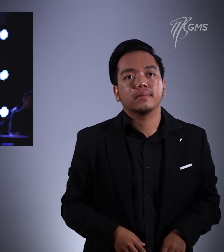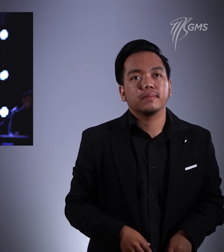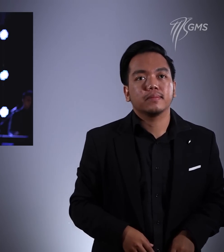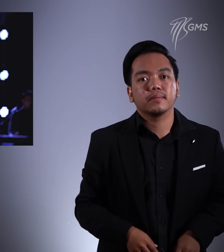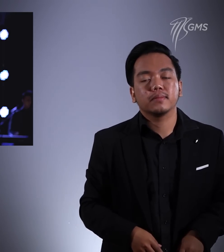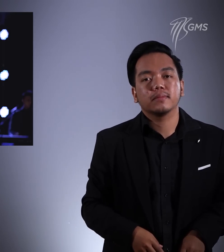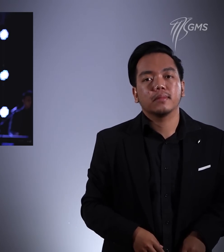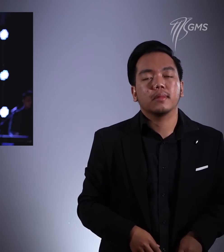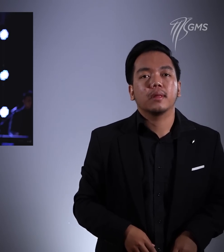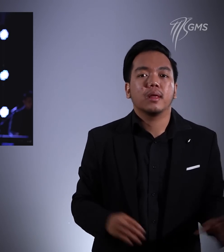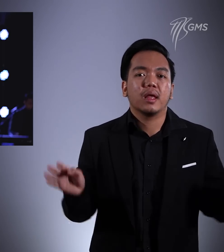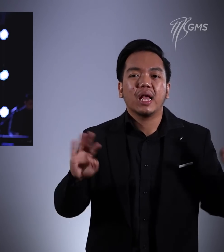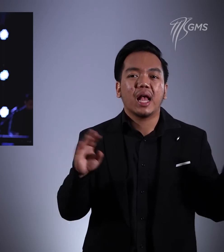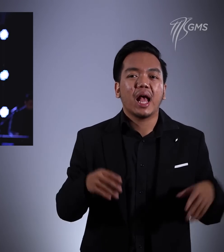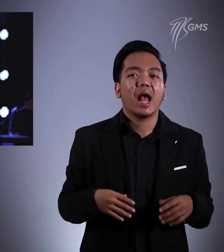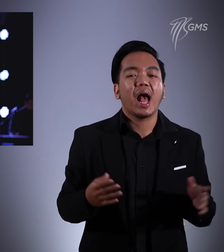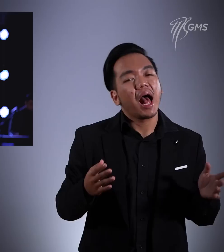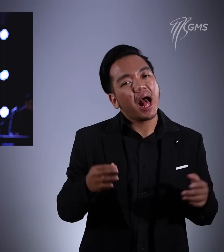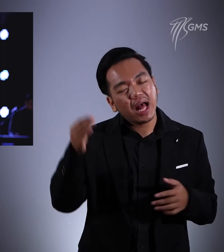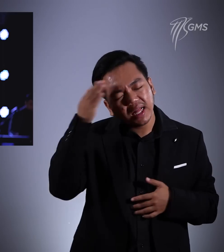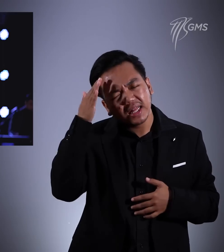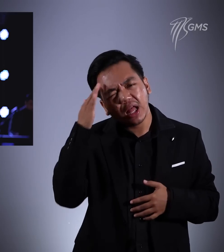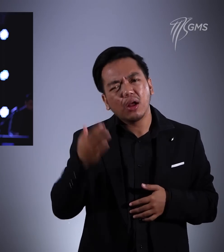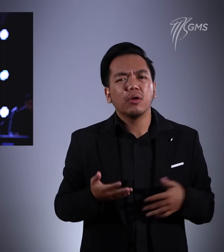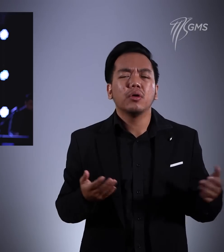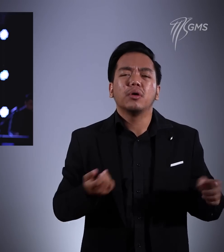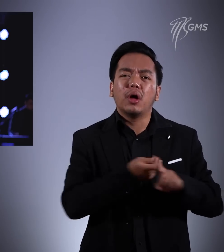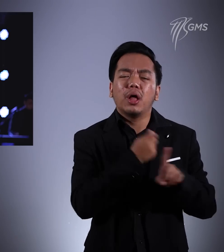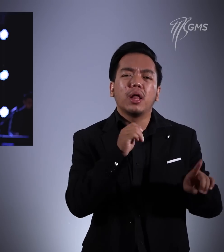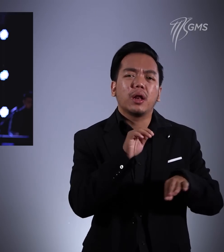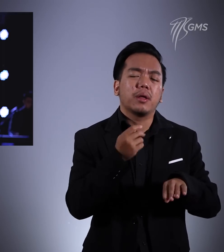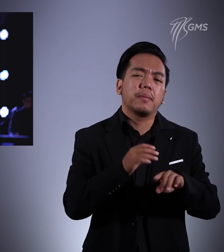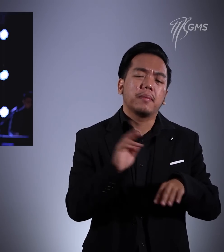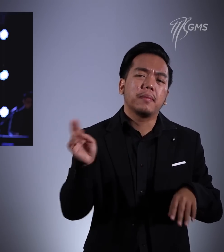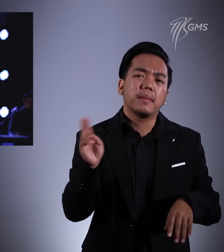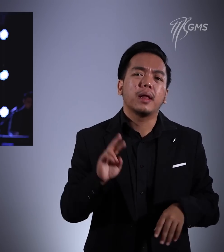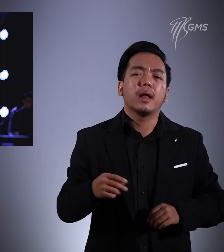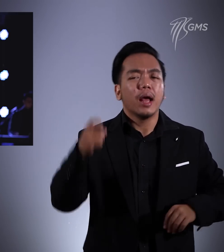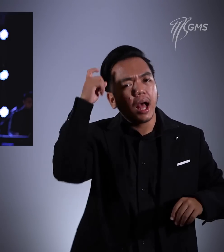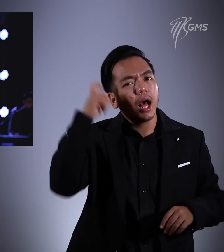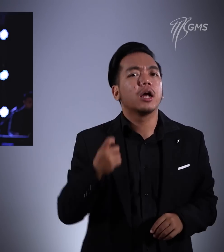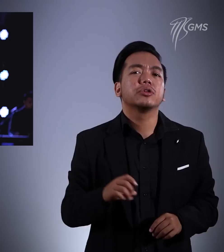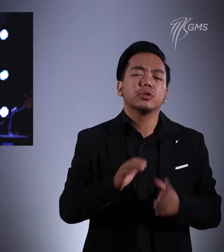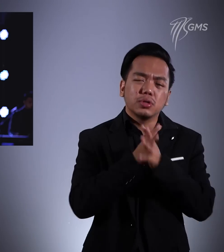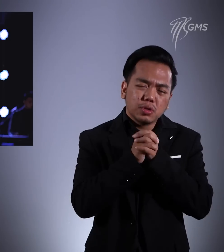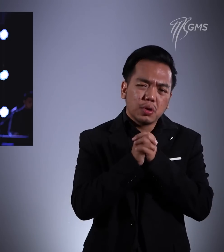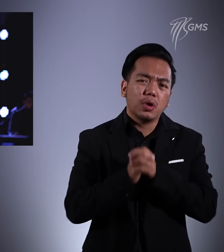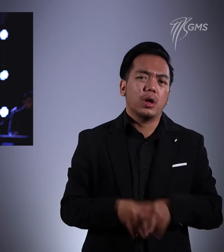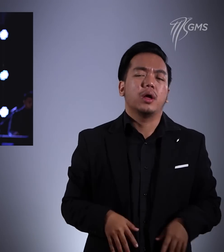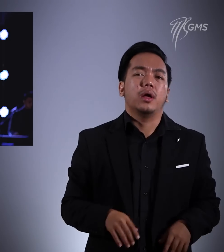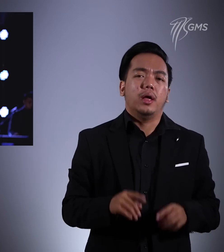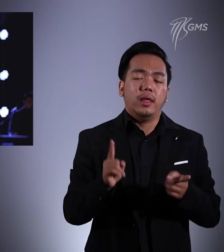nggak tahu dari mana harus berdoa. Tapi di ayat 16 ini kok dia jadi tenang ya. Jadi orang yang keep his